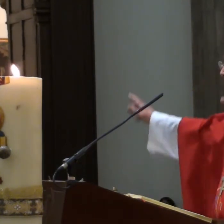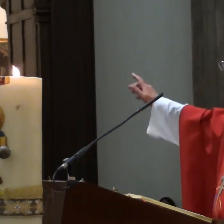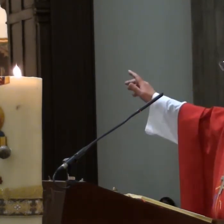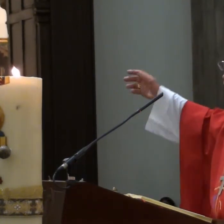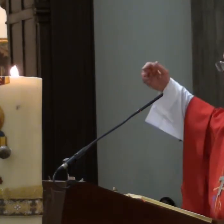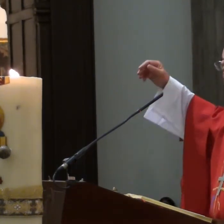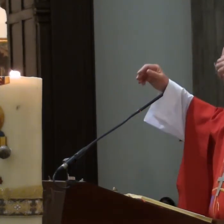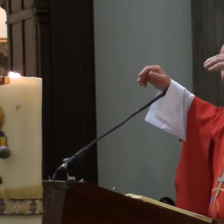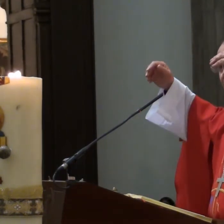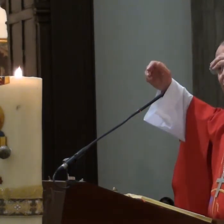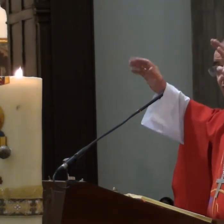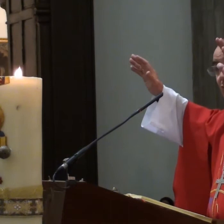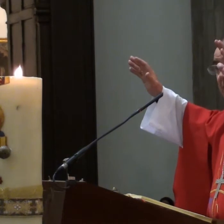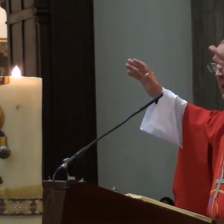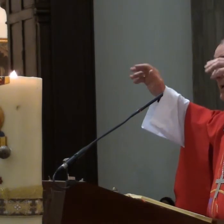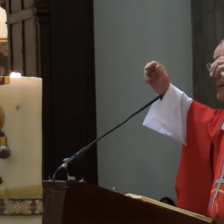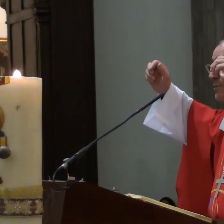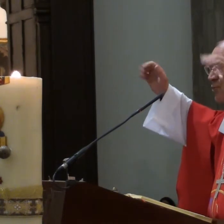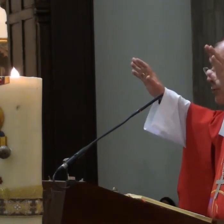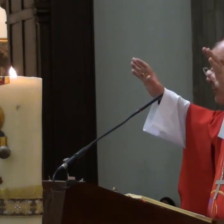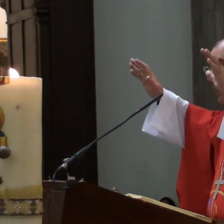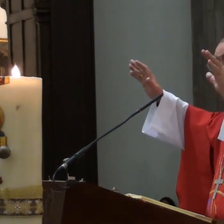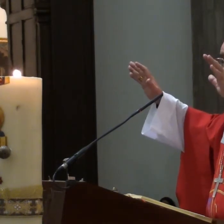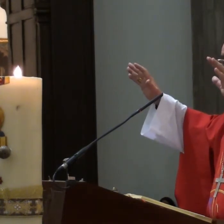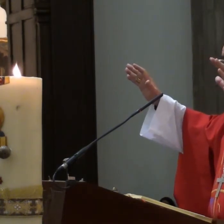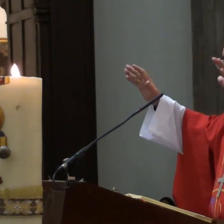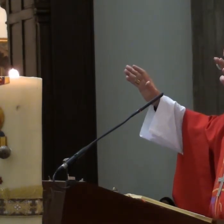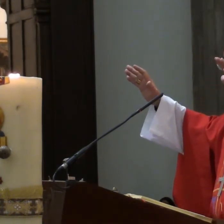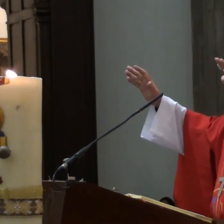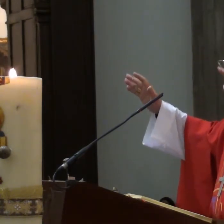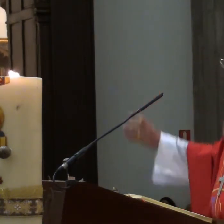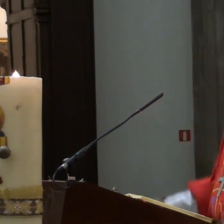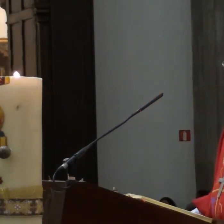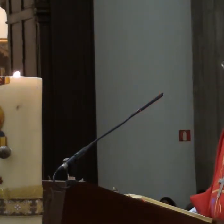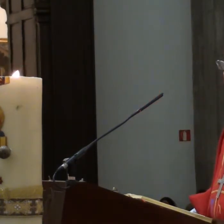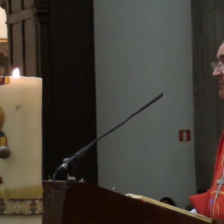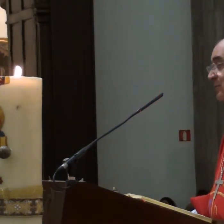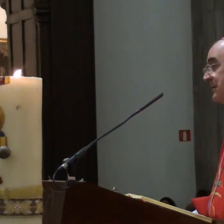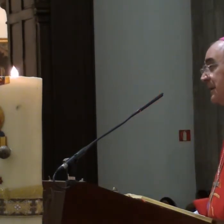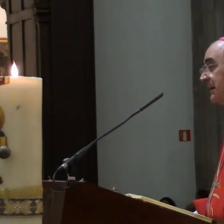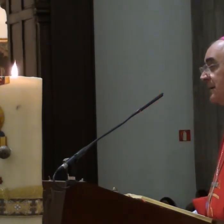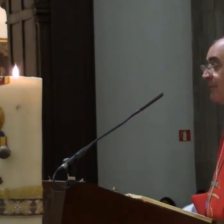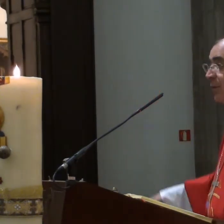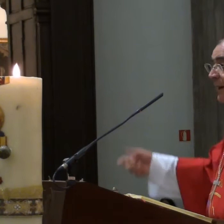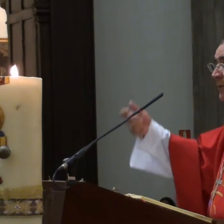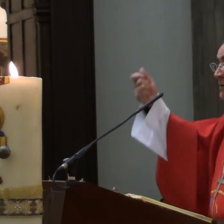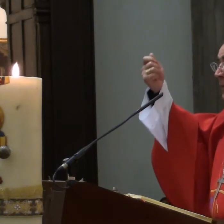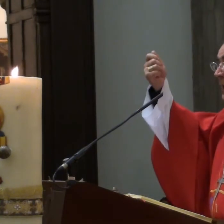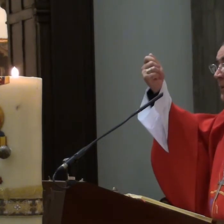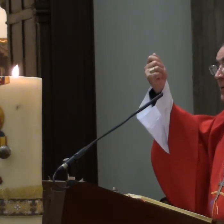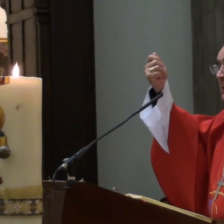en una habitación viendo sus programas porque ya ha sido imposible